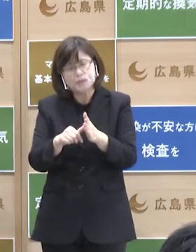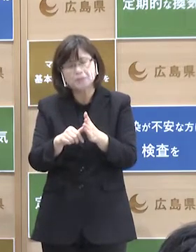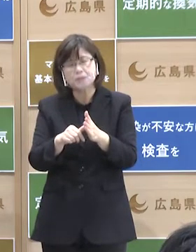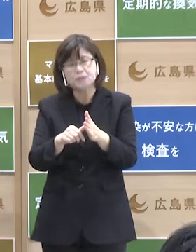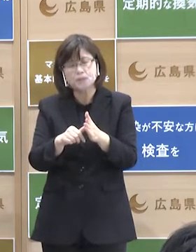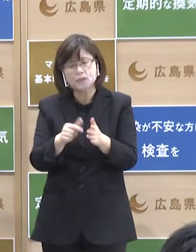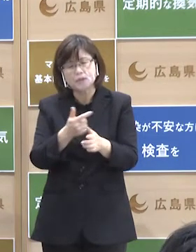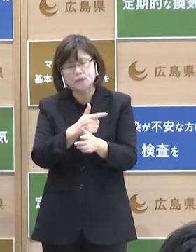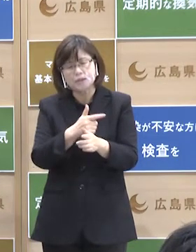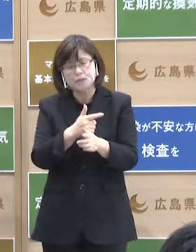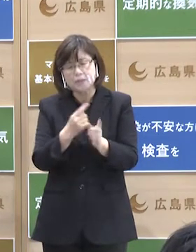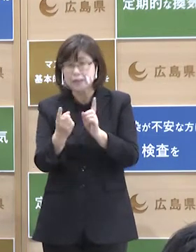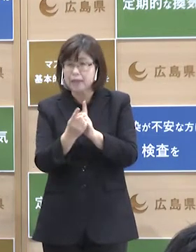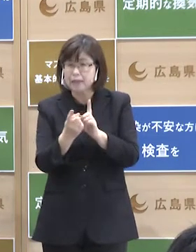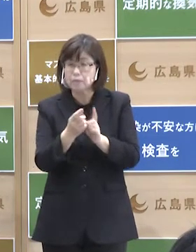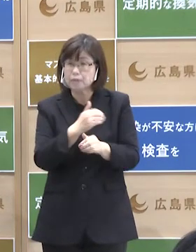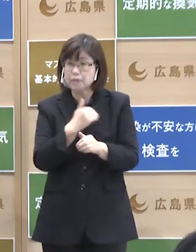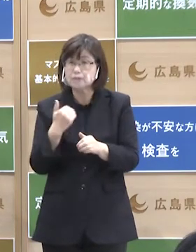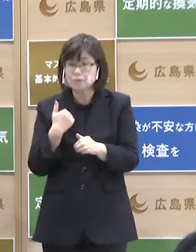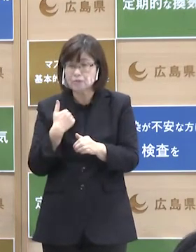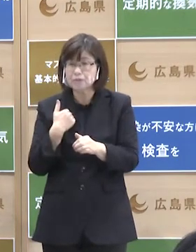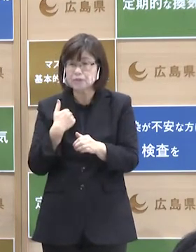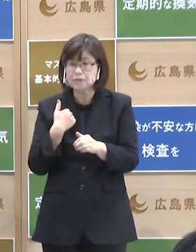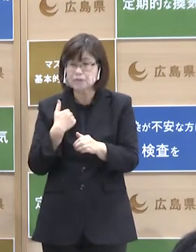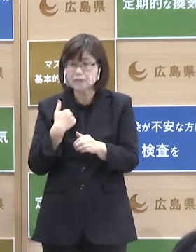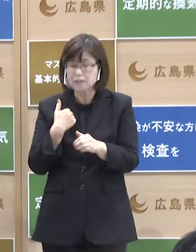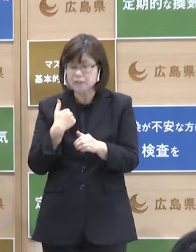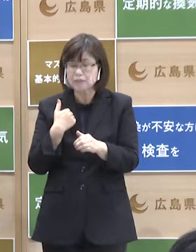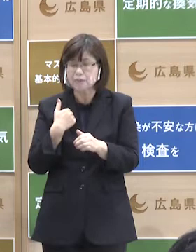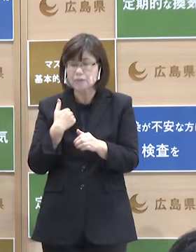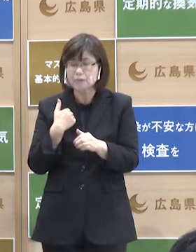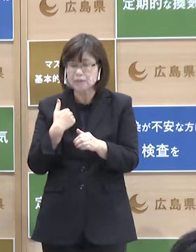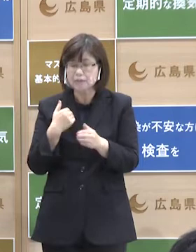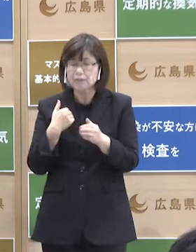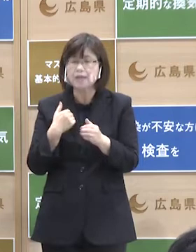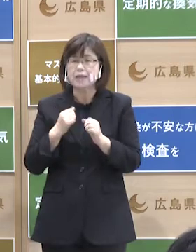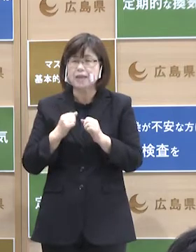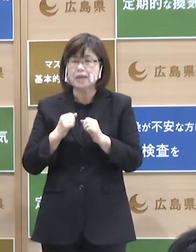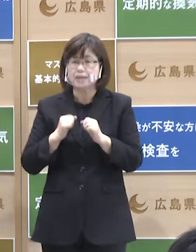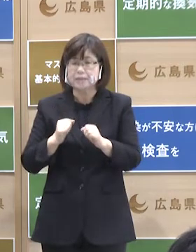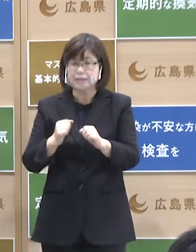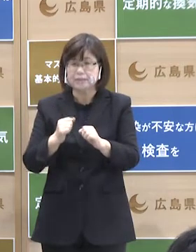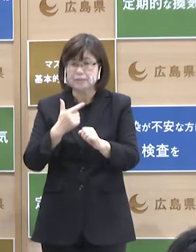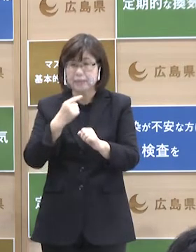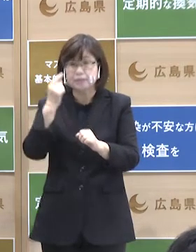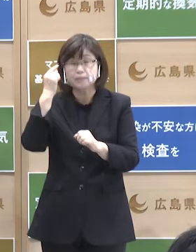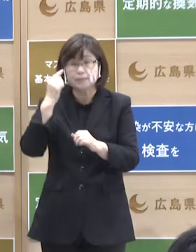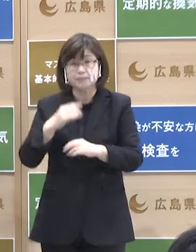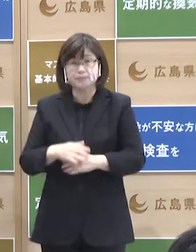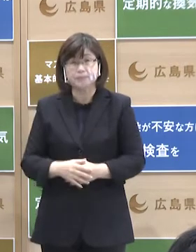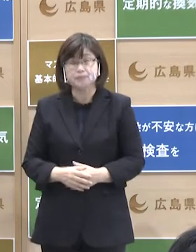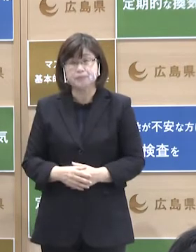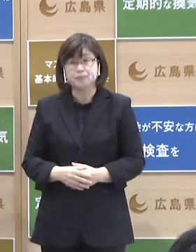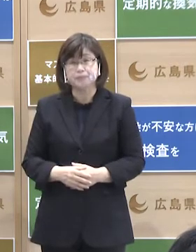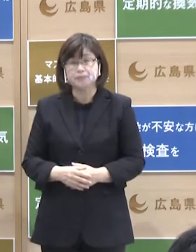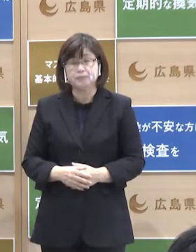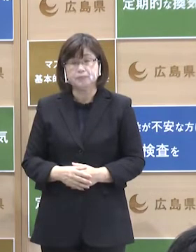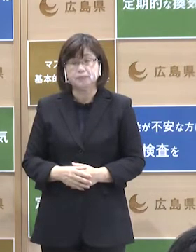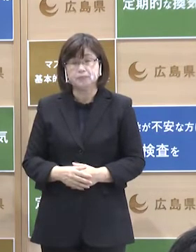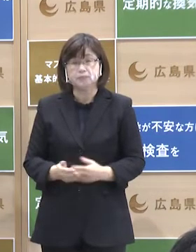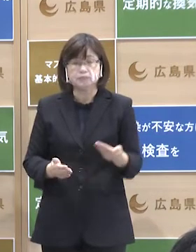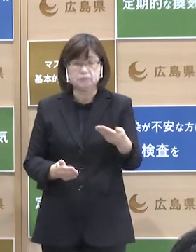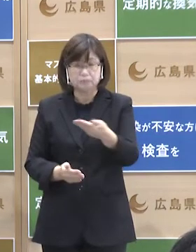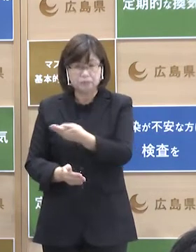て今、システム端子については努力をしているというところです。 県としては、や